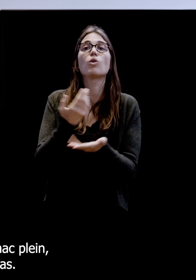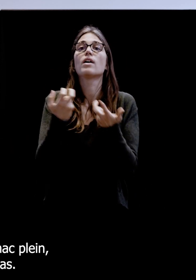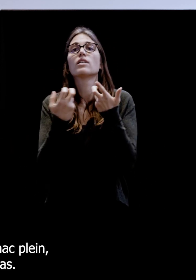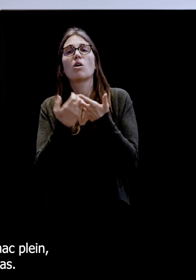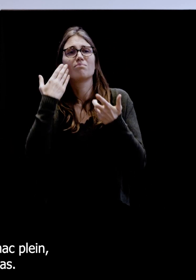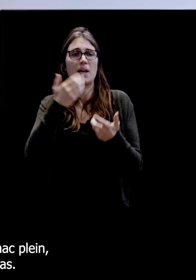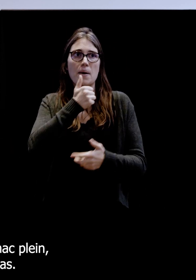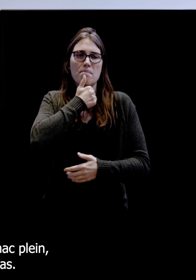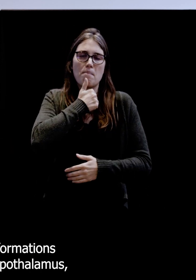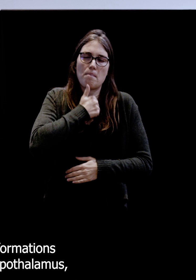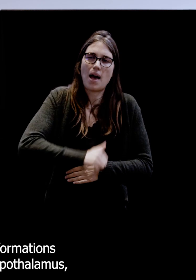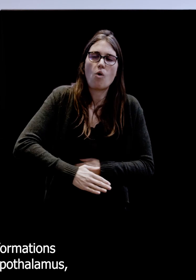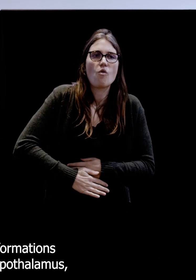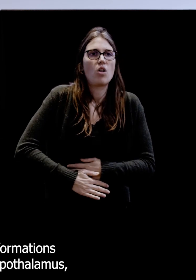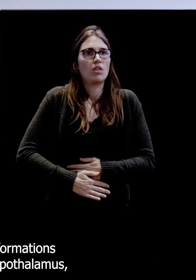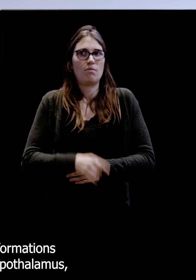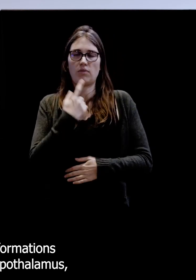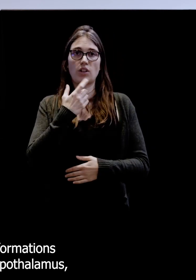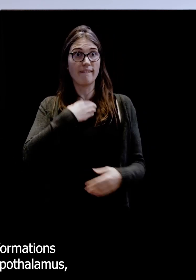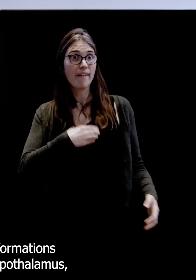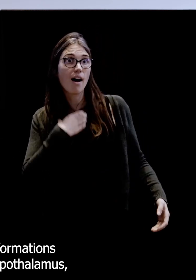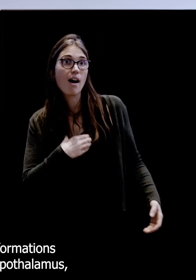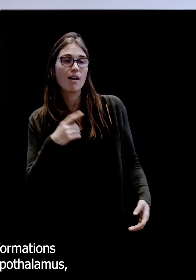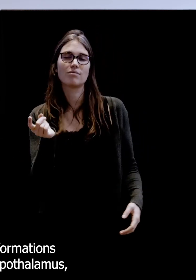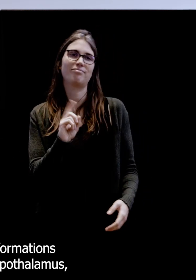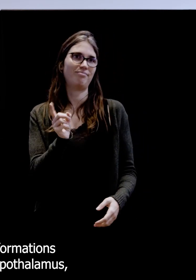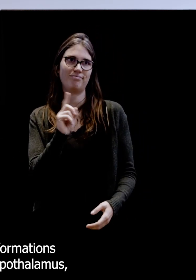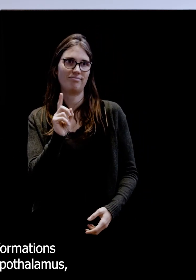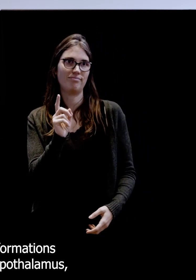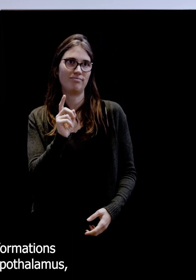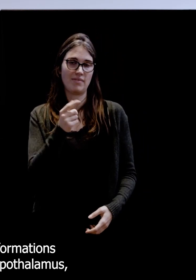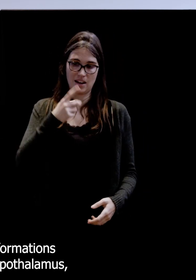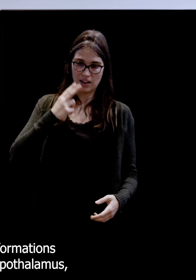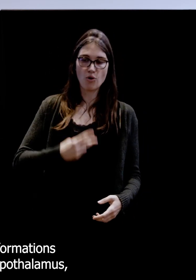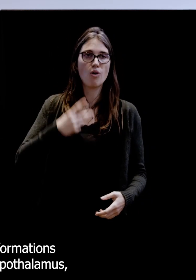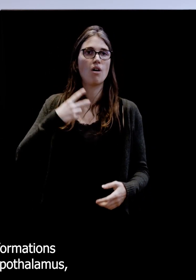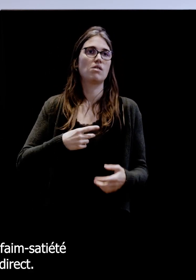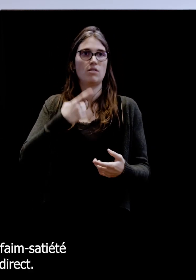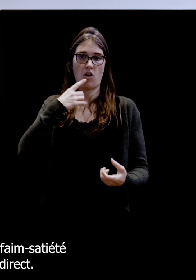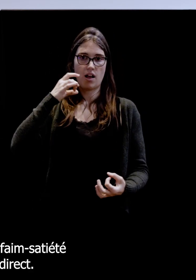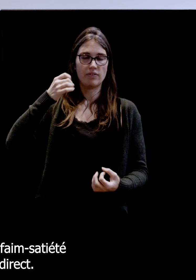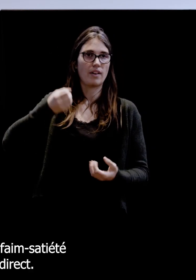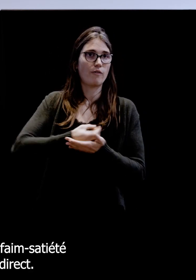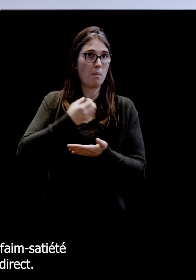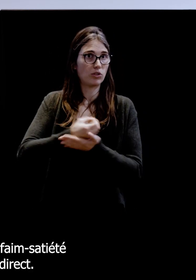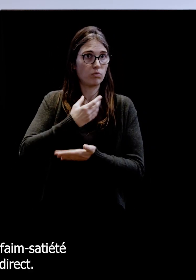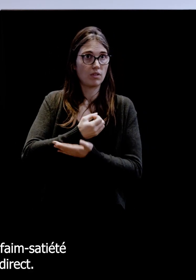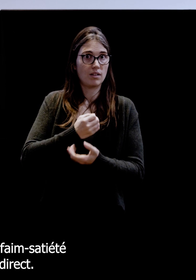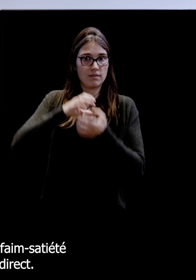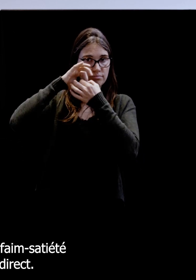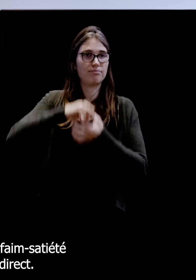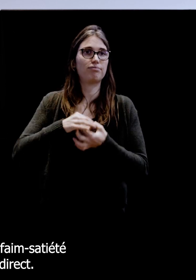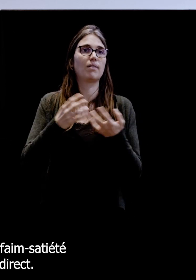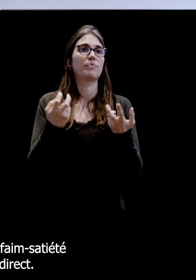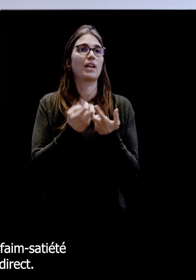avez l'estomac plein, vous ne mangez pas. Il y a une circulation d'informations entre le tube digestif et l'hypothalamus, qui est le grand